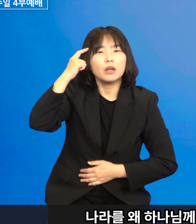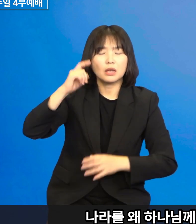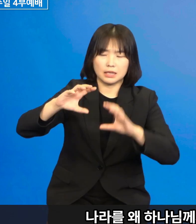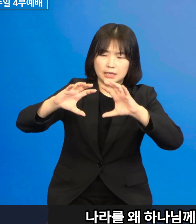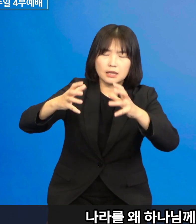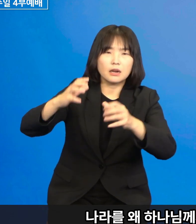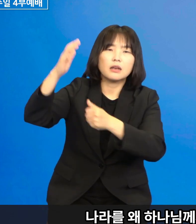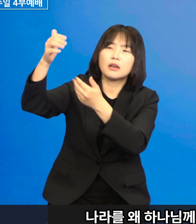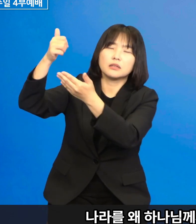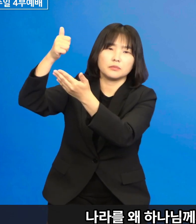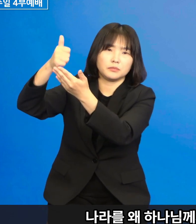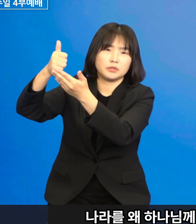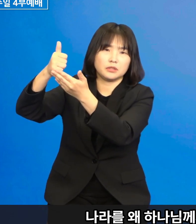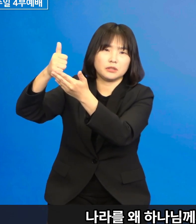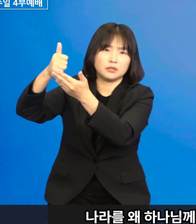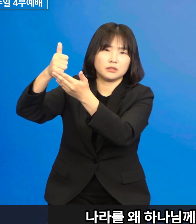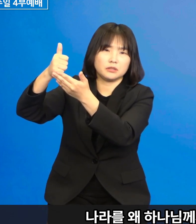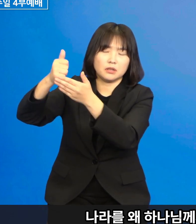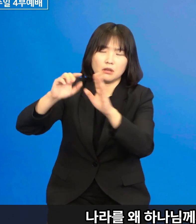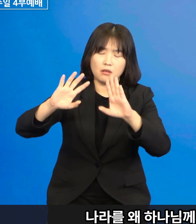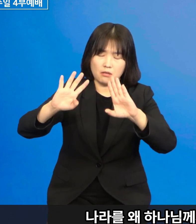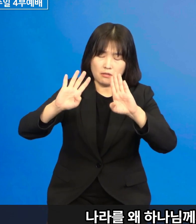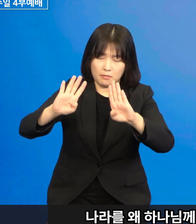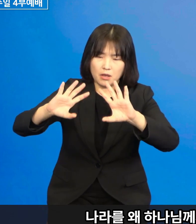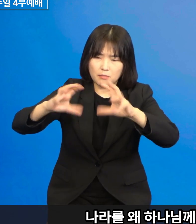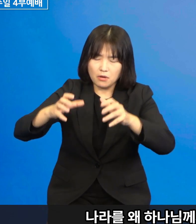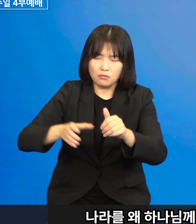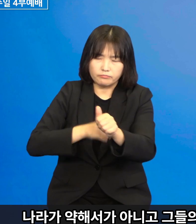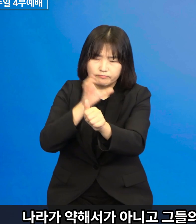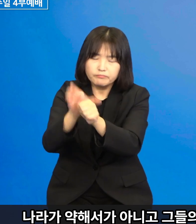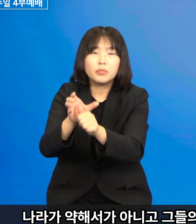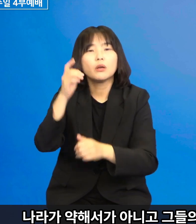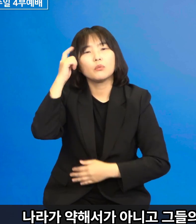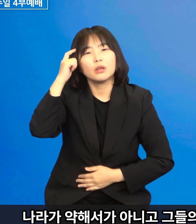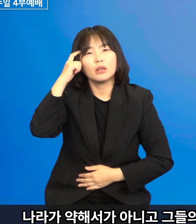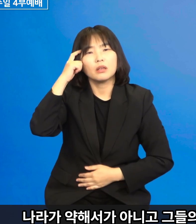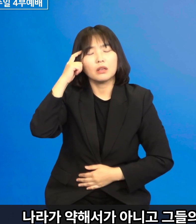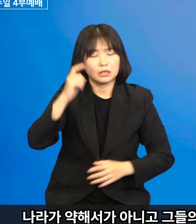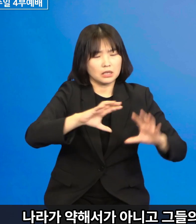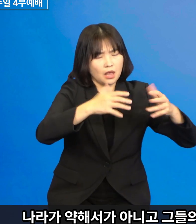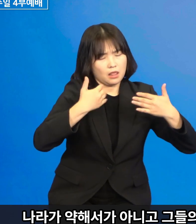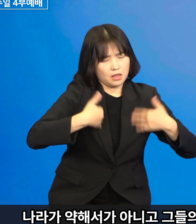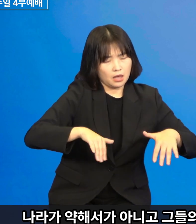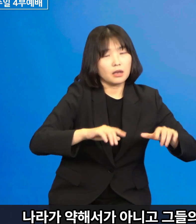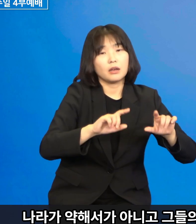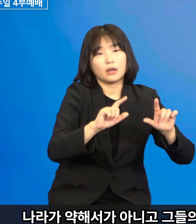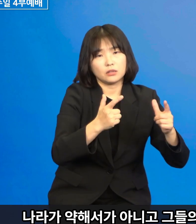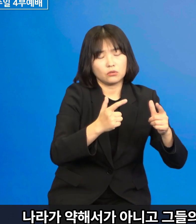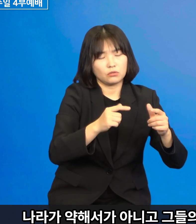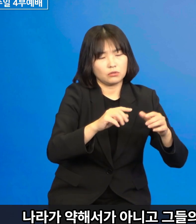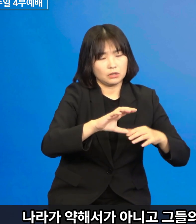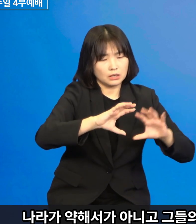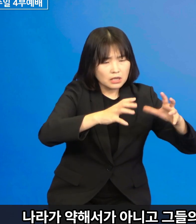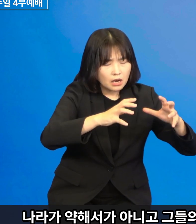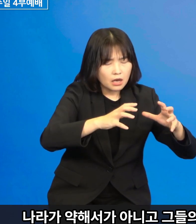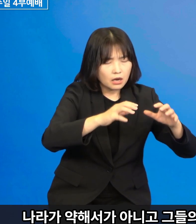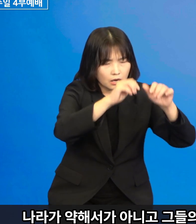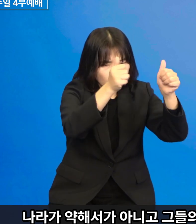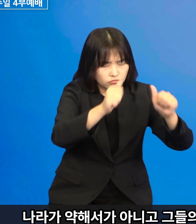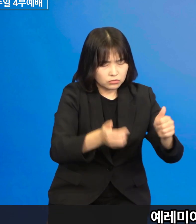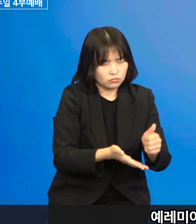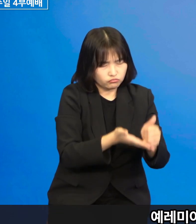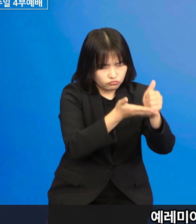하나님께서 바벨론에게 넘겨주셨냐, 나라가 약해서가 아니고 그들의 우상 숭배 때문이라고